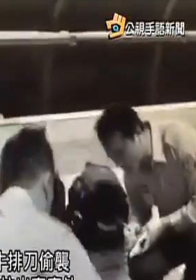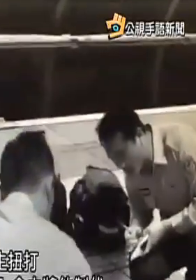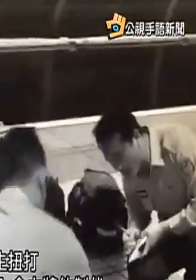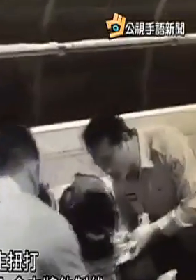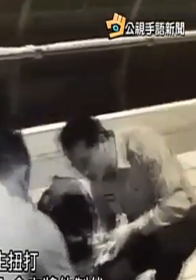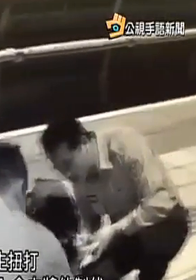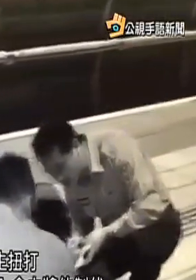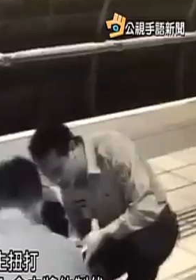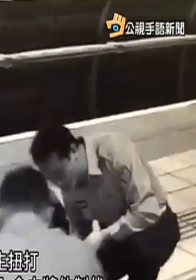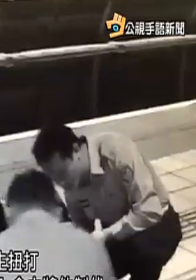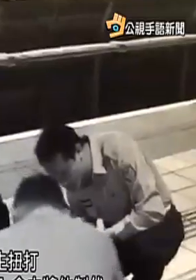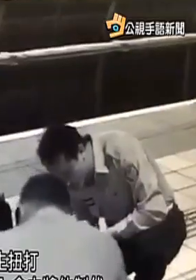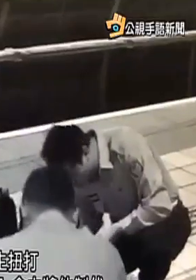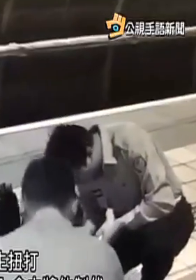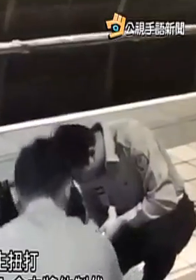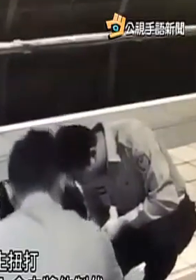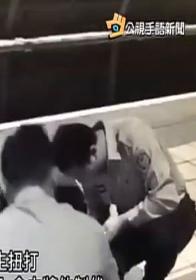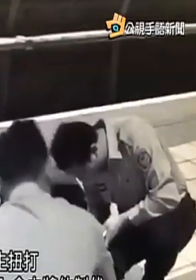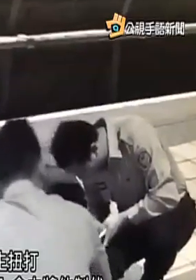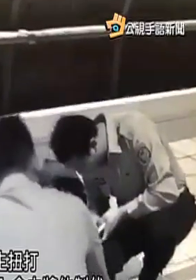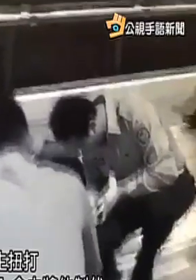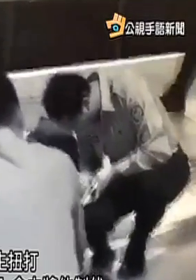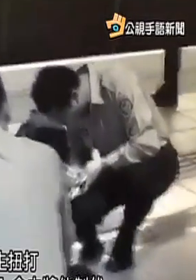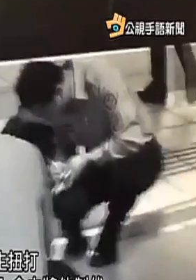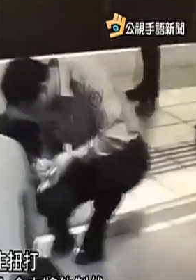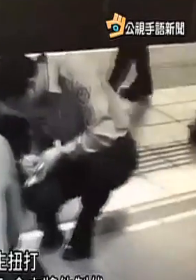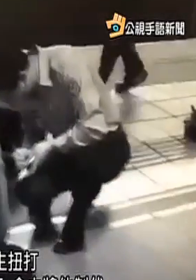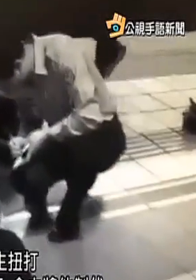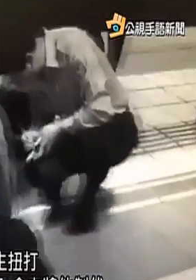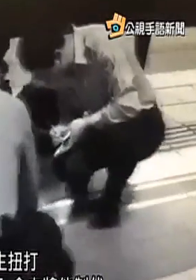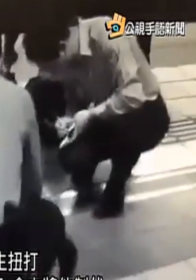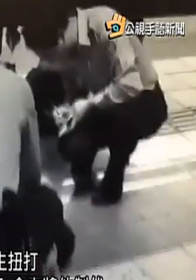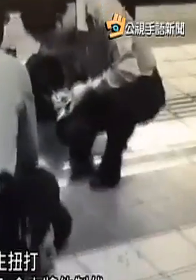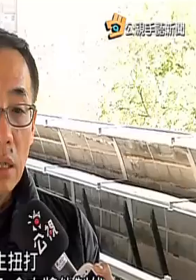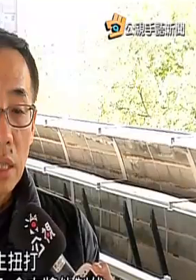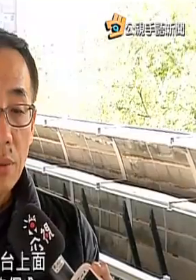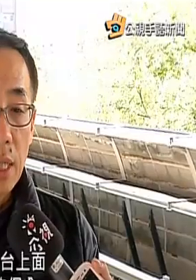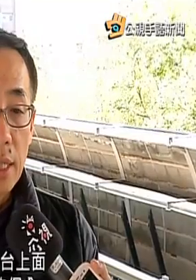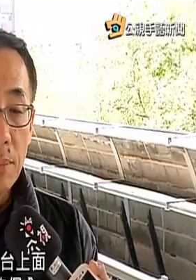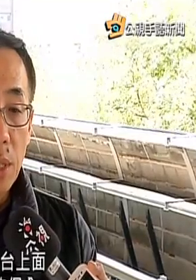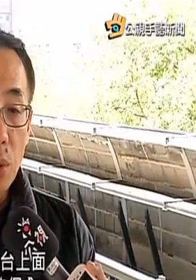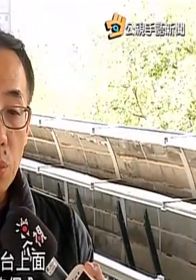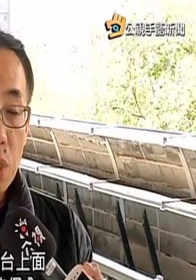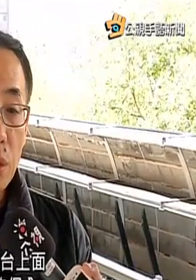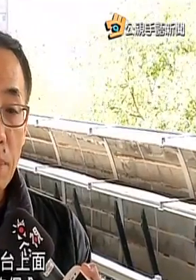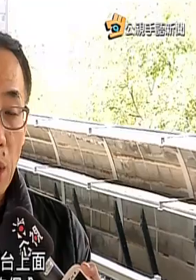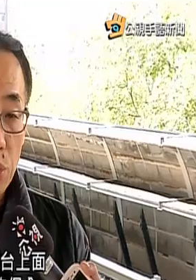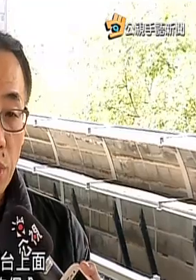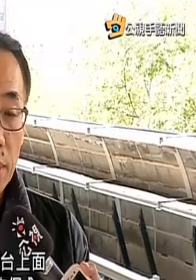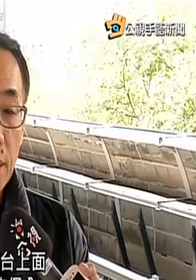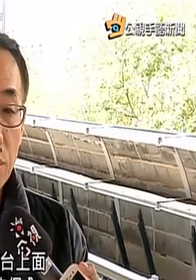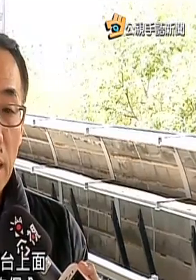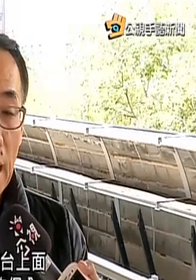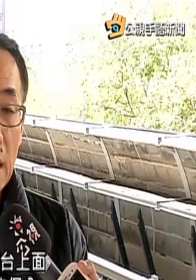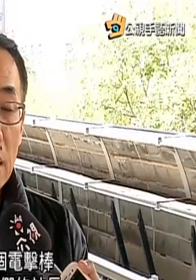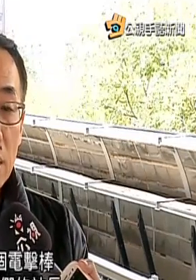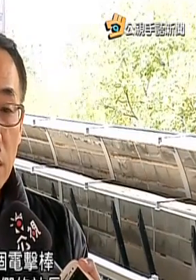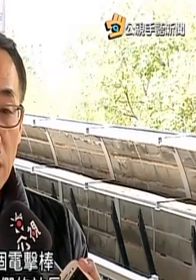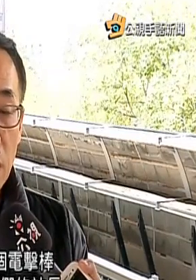方发生扭打，在运钞保全帮忙下合理将他制服。 刚好在月台上面有运钞的保全，他就拿这个